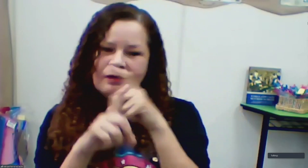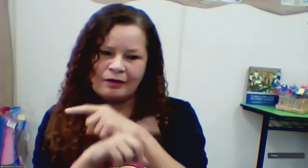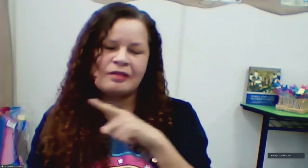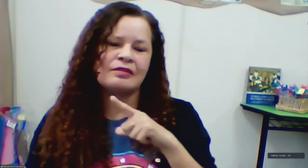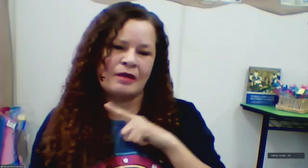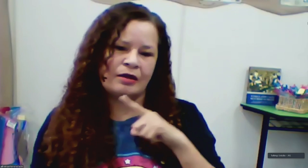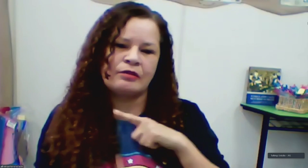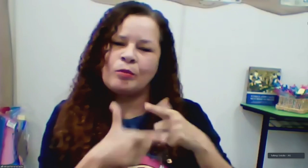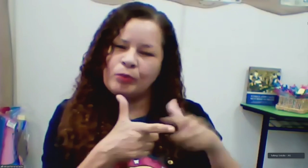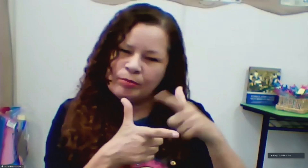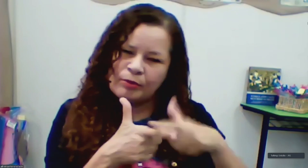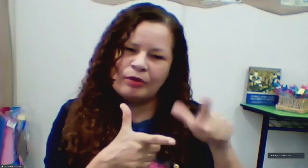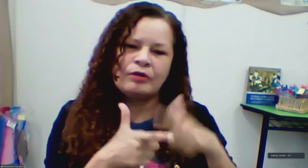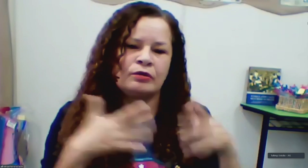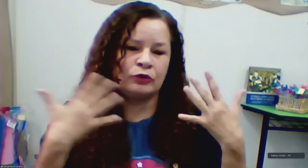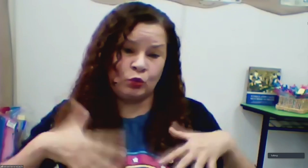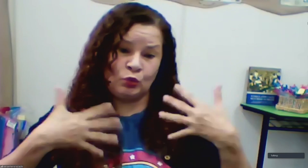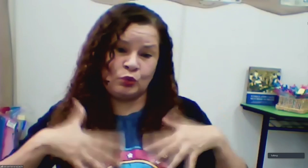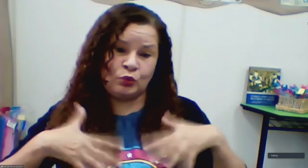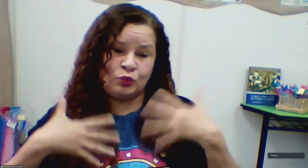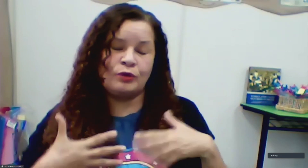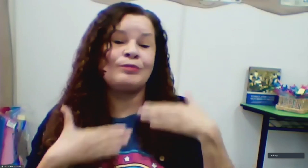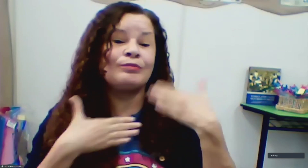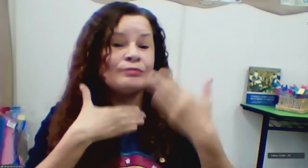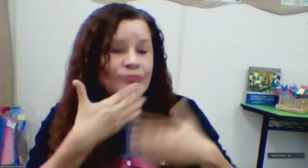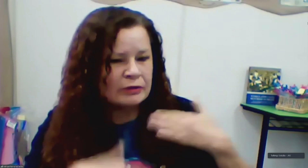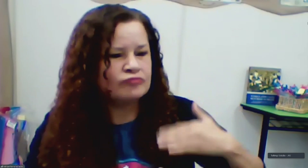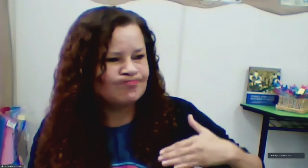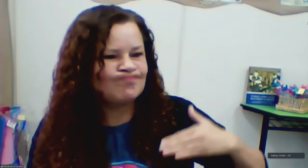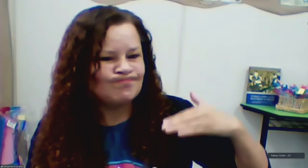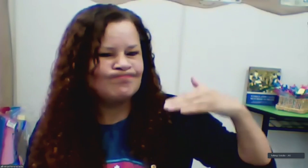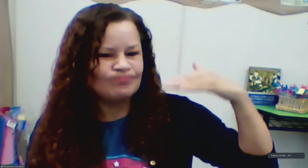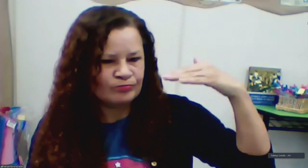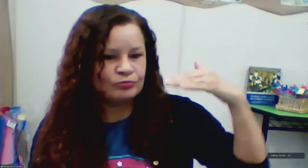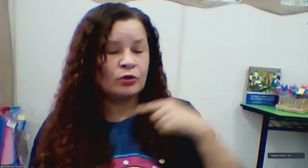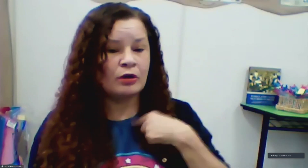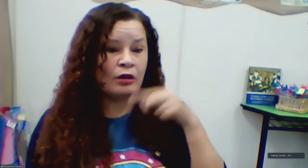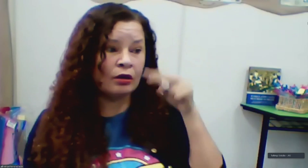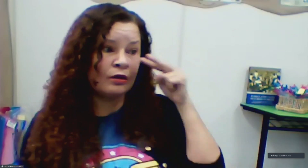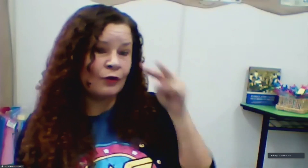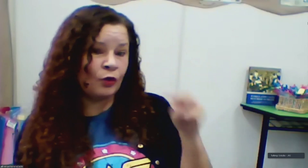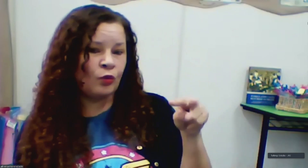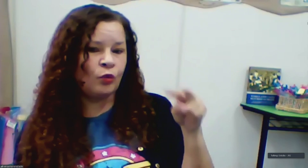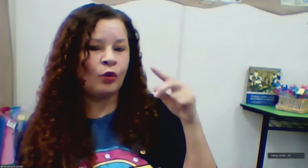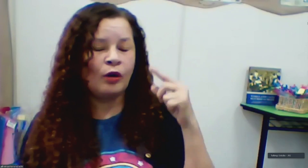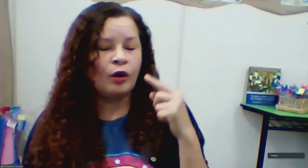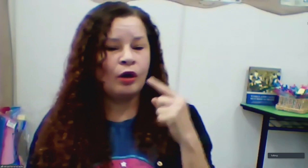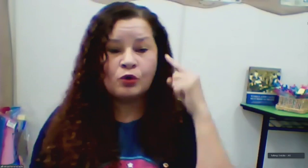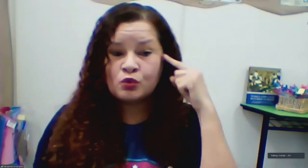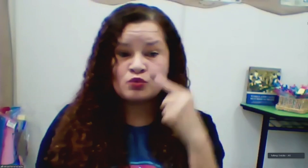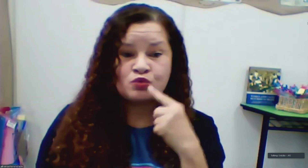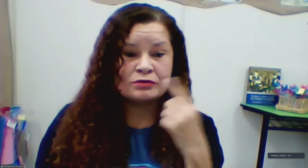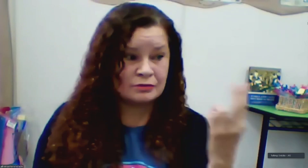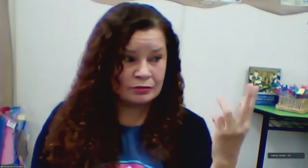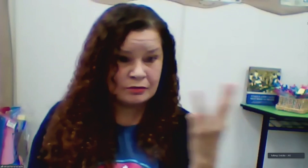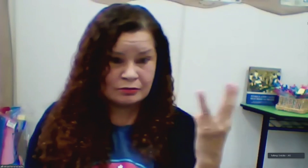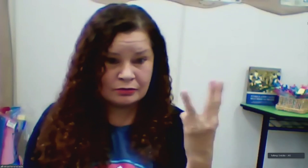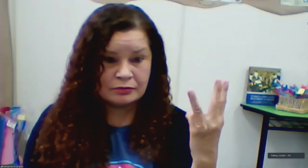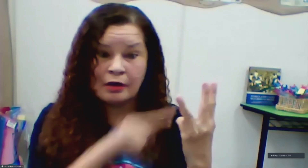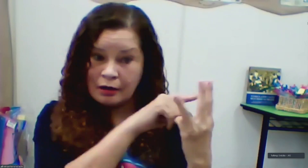ao passar do tempo, haviam 3 surdos, né? Assim, oralização, tinha um